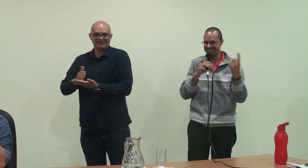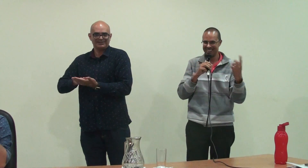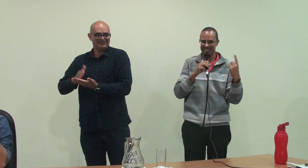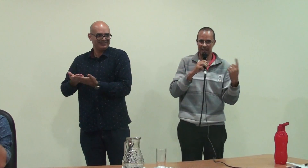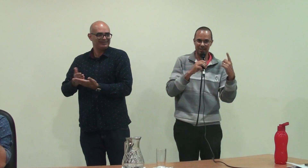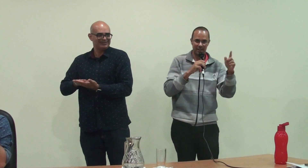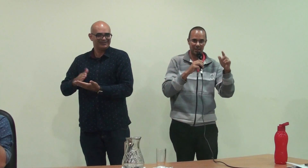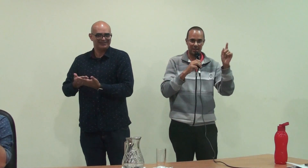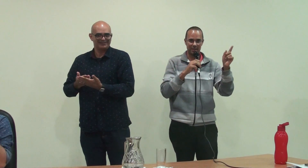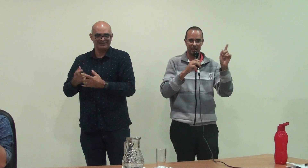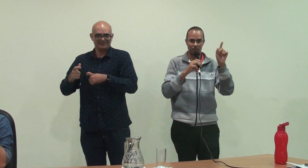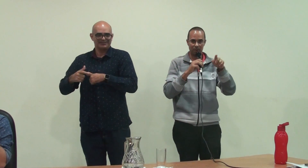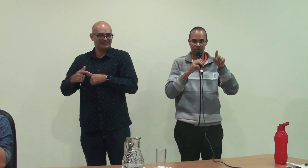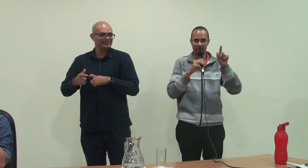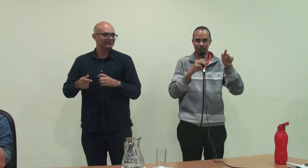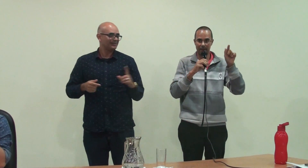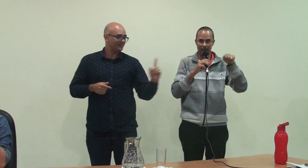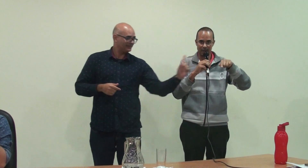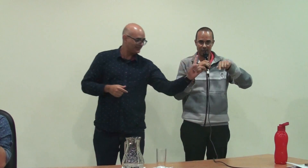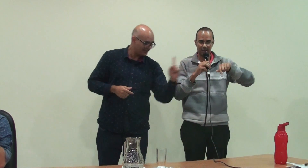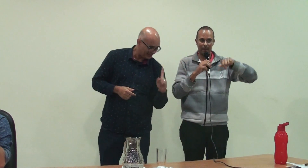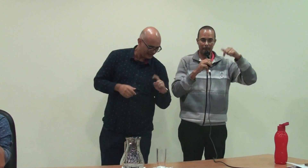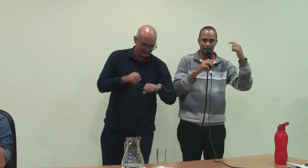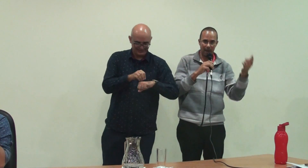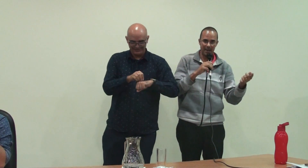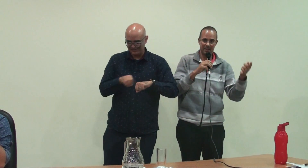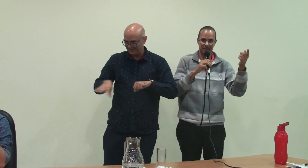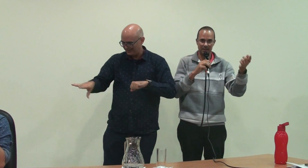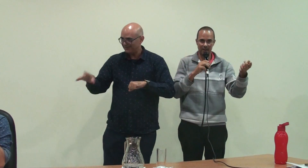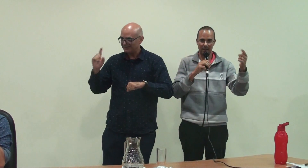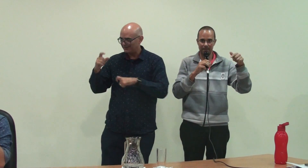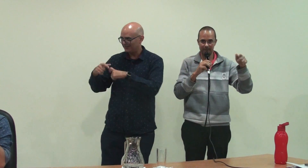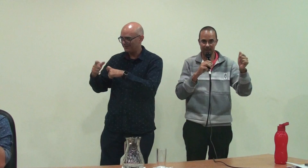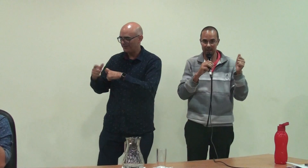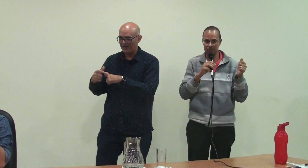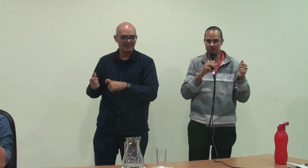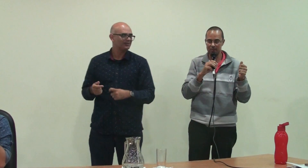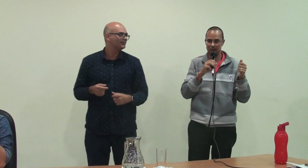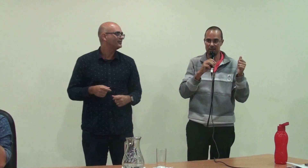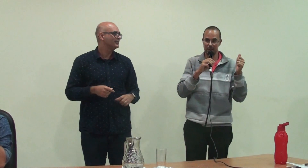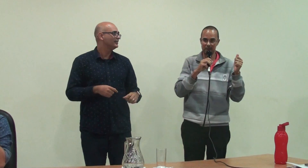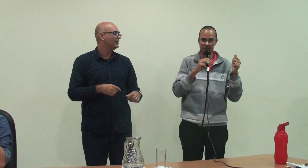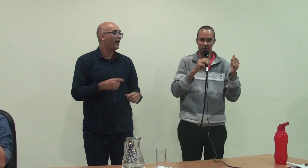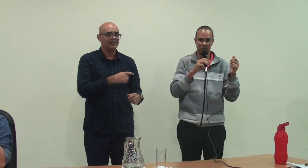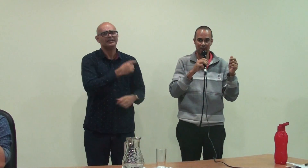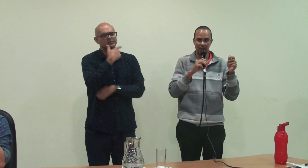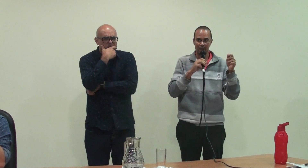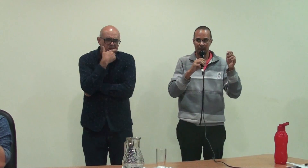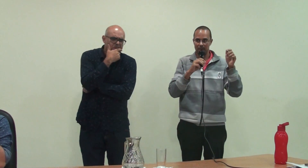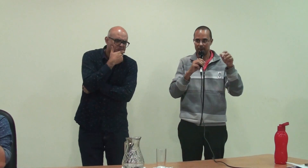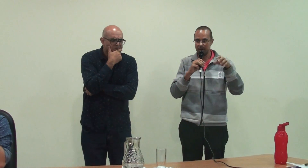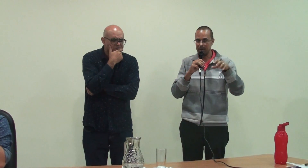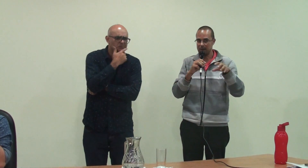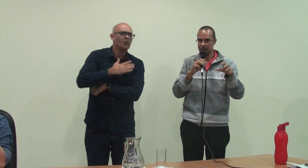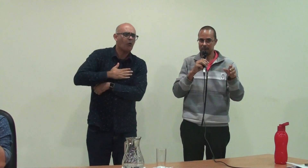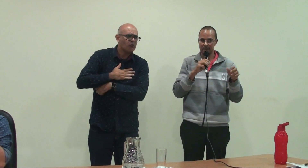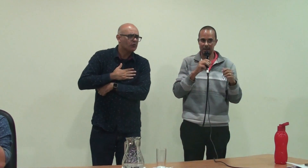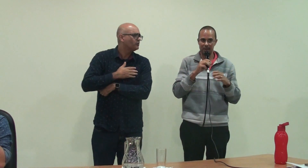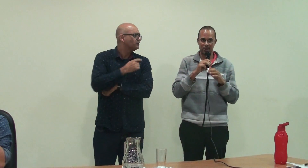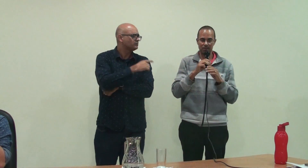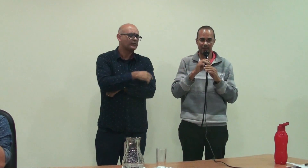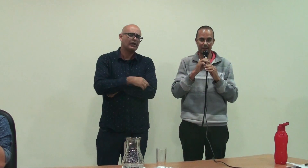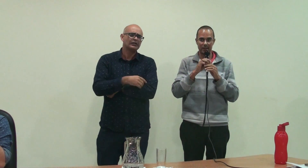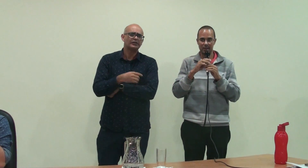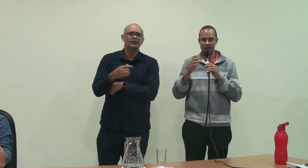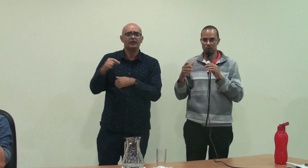Intérprete, entre a médica mais a paciente. Achei interessante. Então,